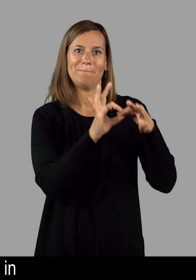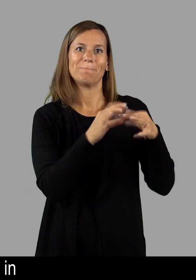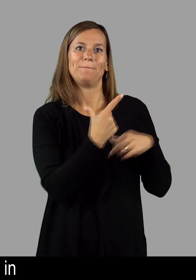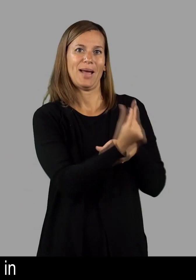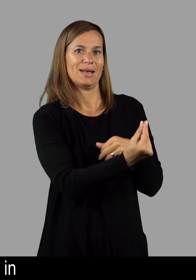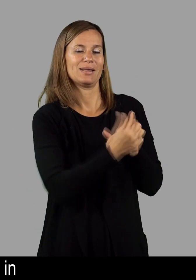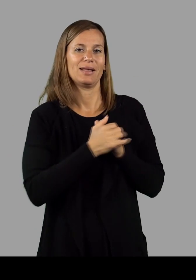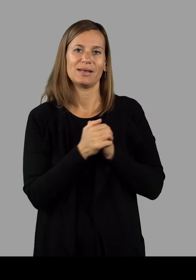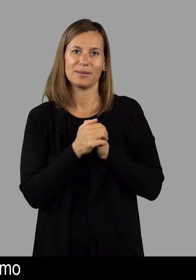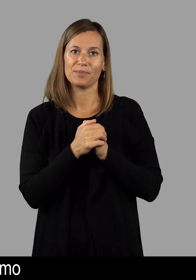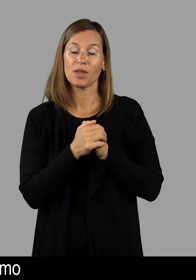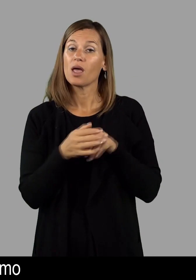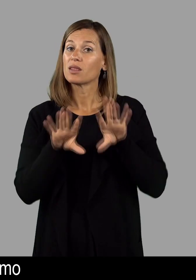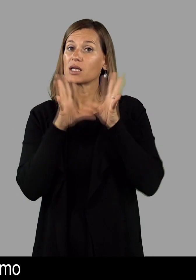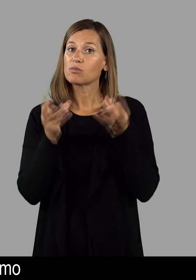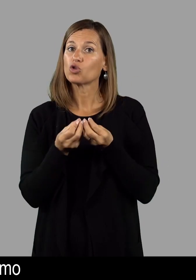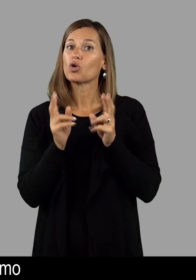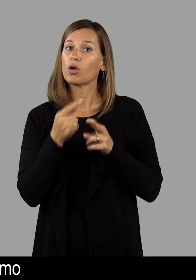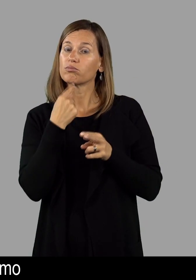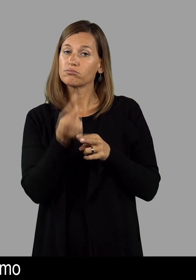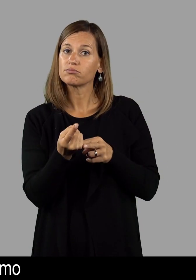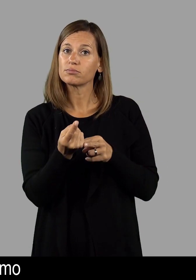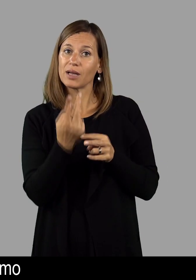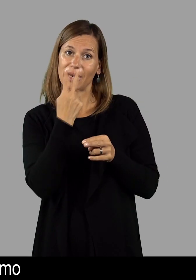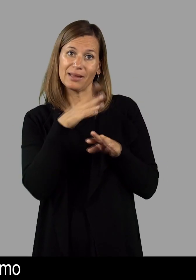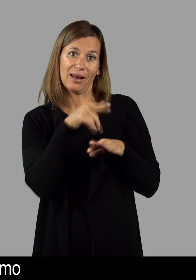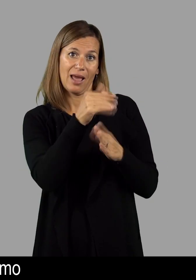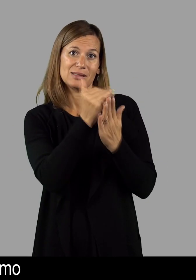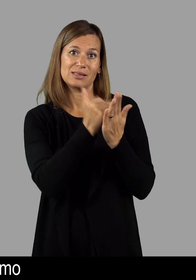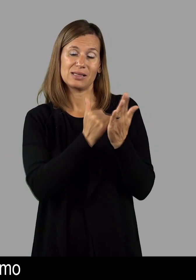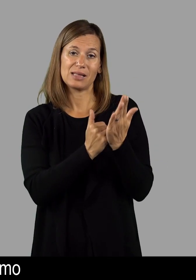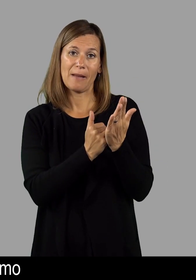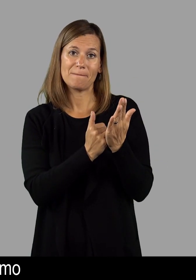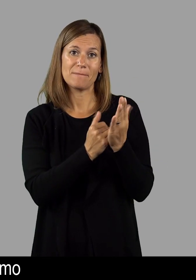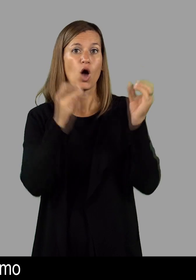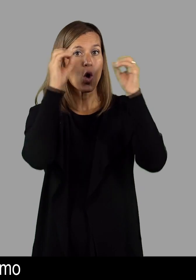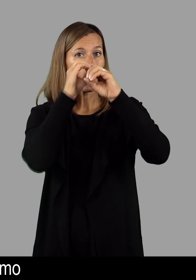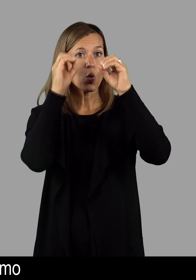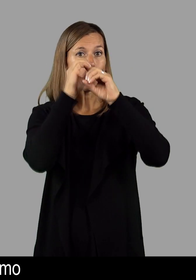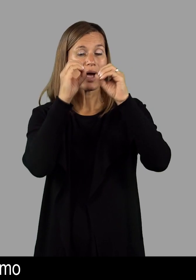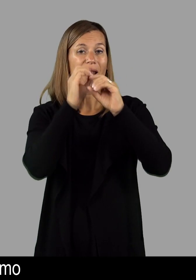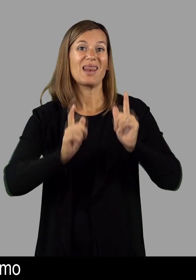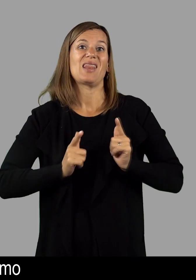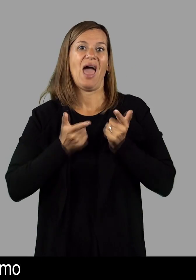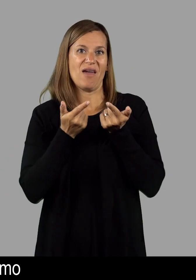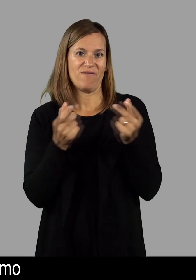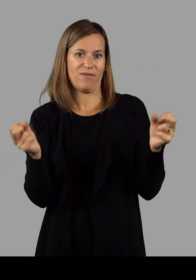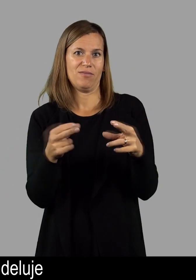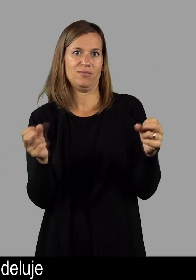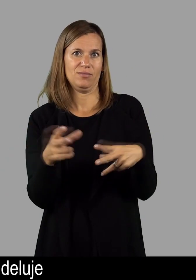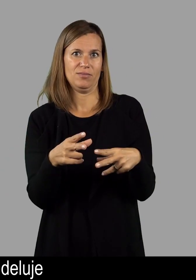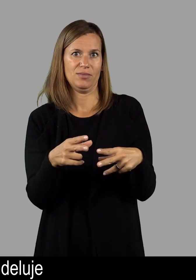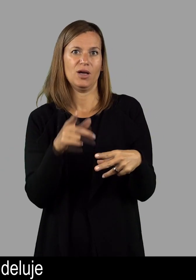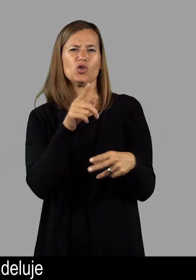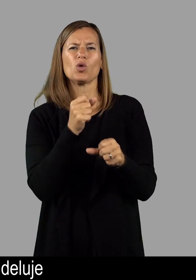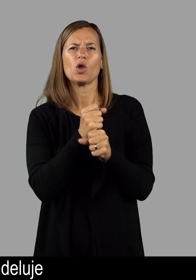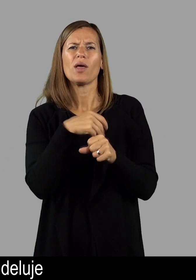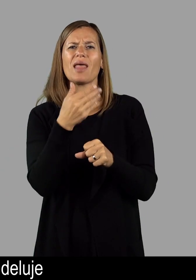partnerji. Na splošno lahko izpostavimo, glede na ta seznam, Google Live Transcribe, ki deluje